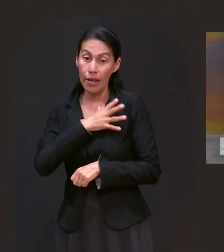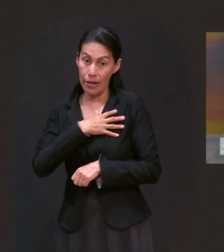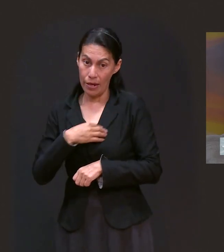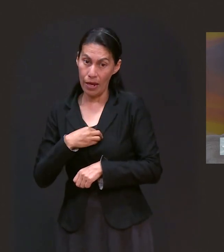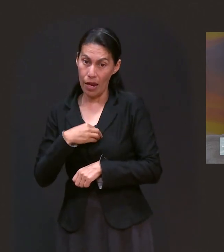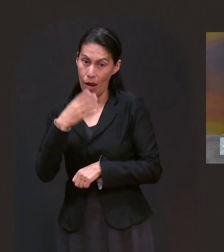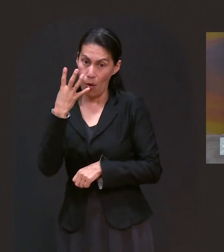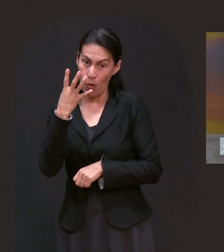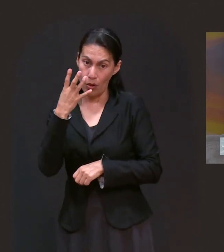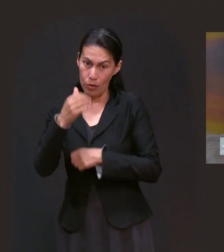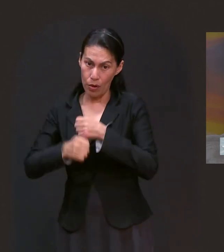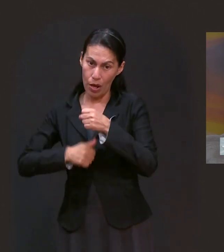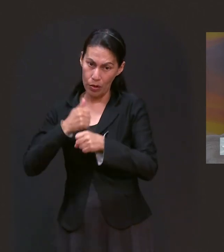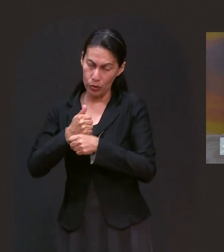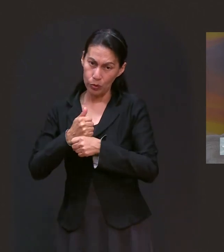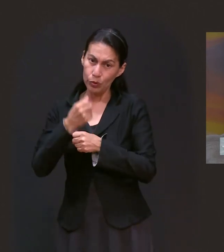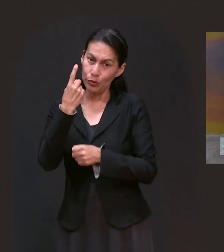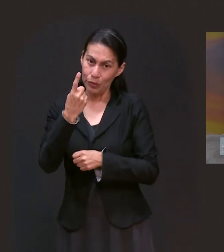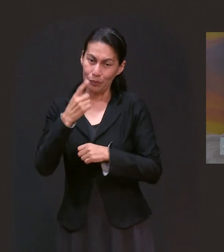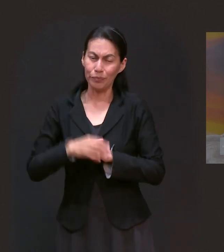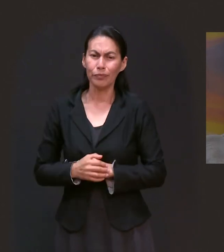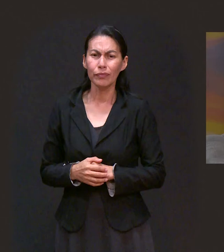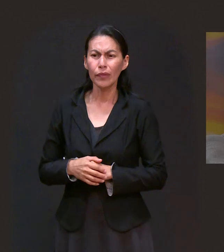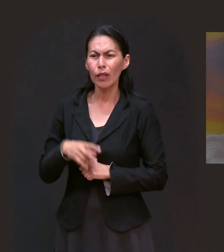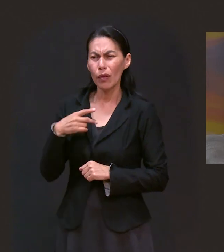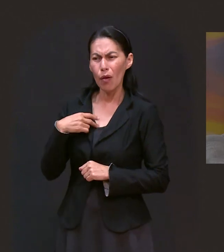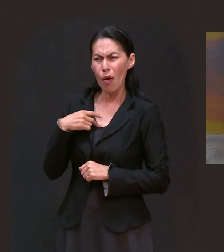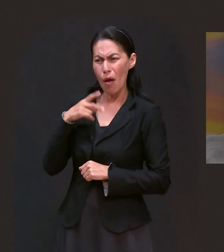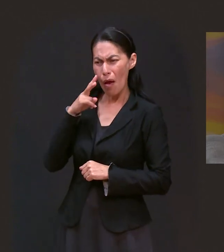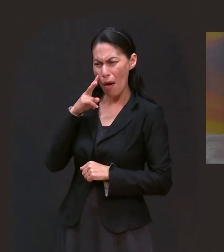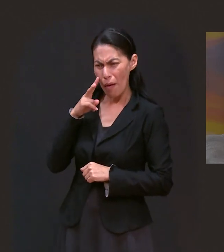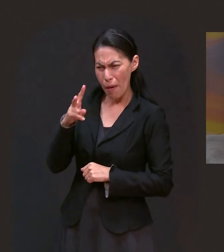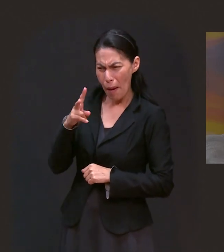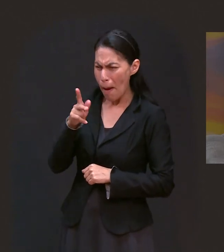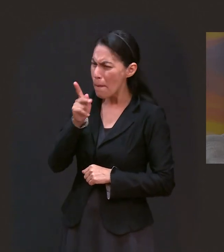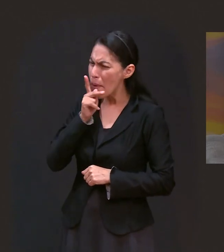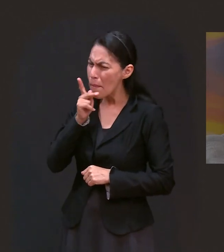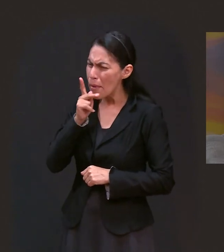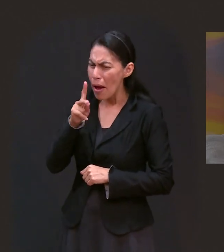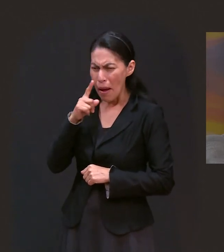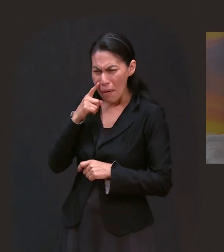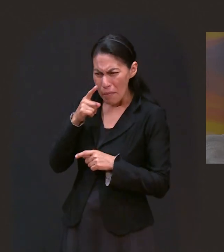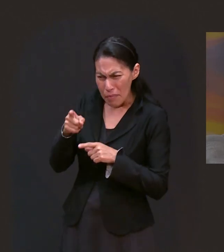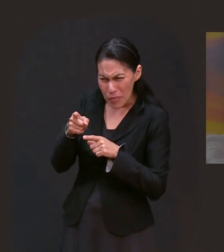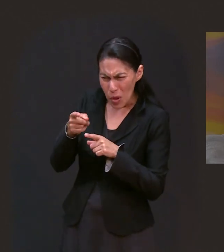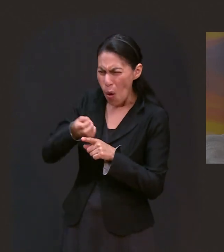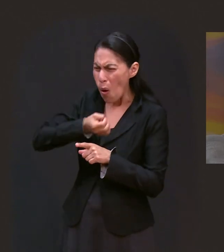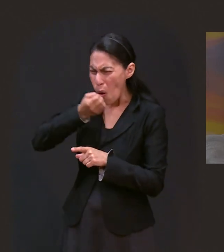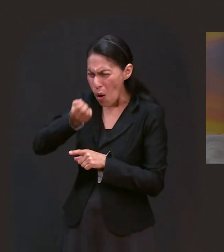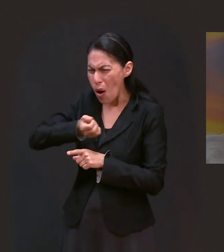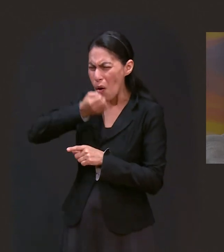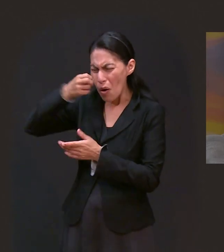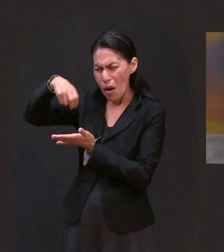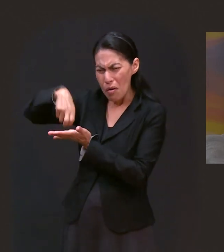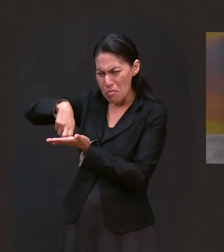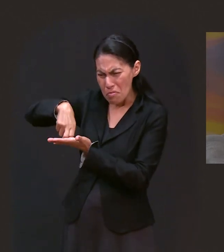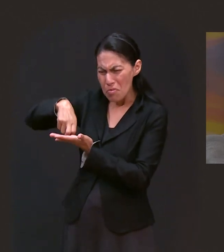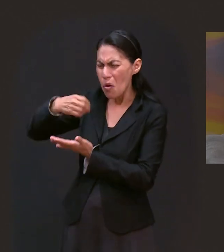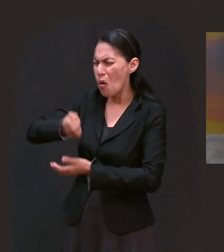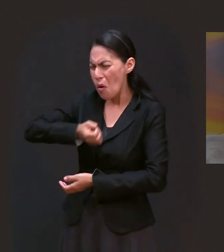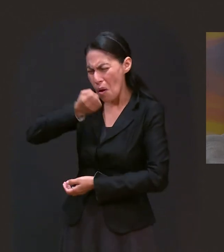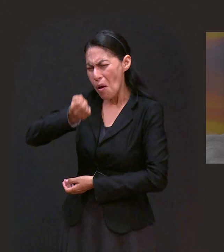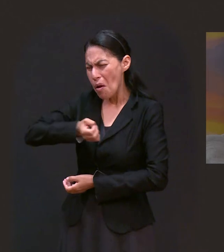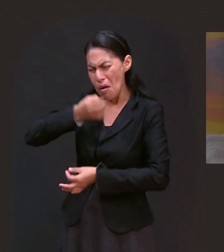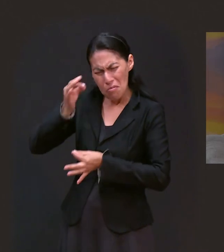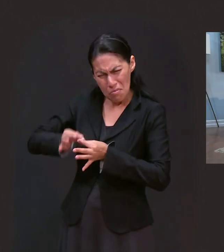años yo aprendí a orar desde muy pequeña y viendo a mi papá de rodillas así